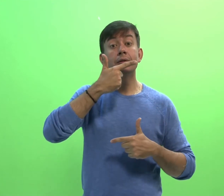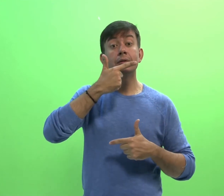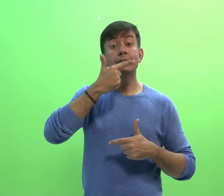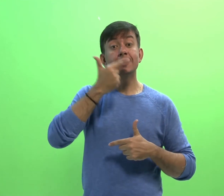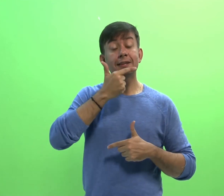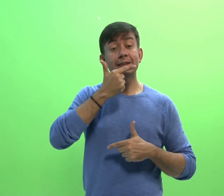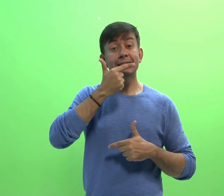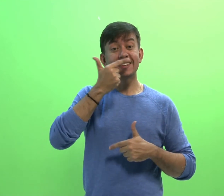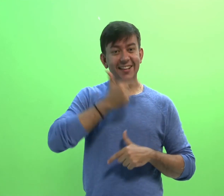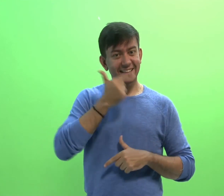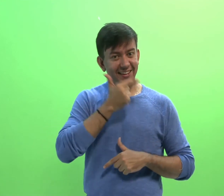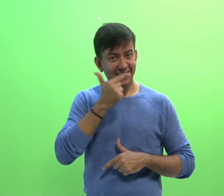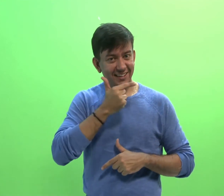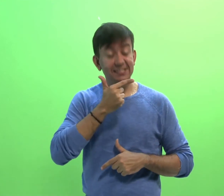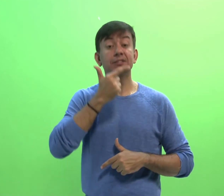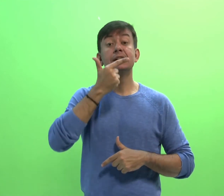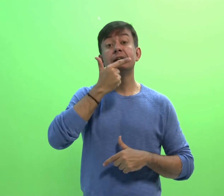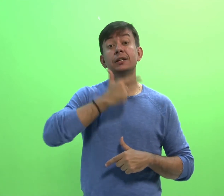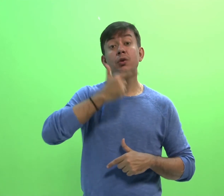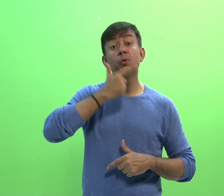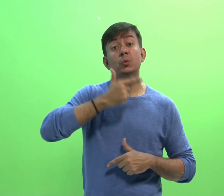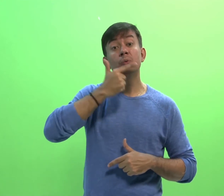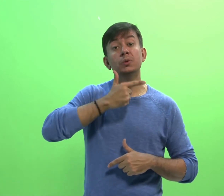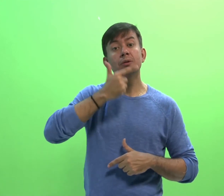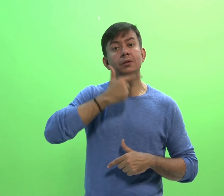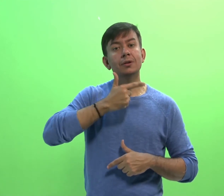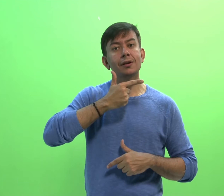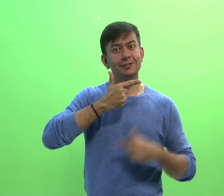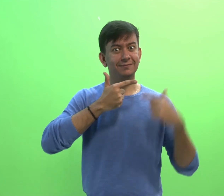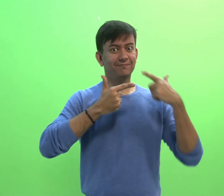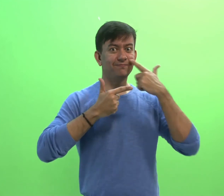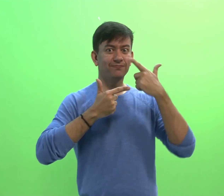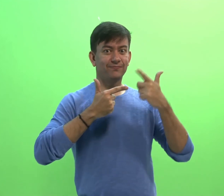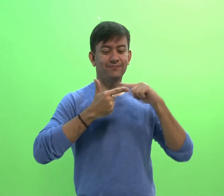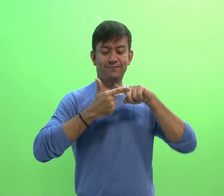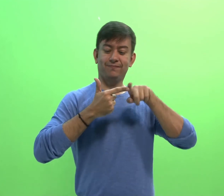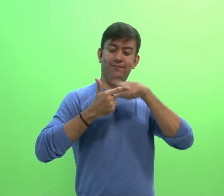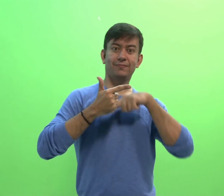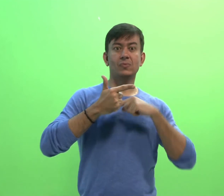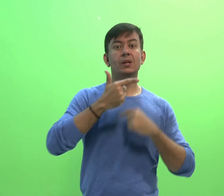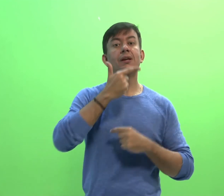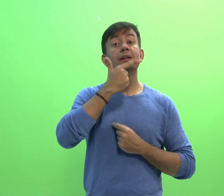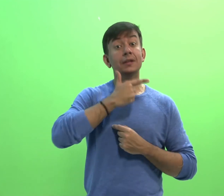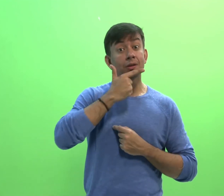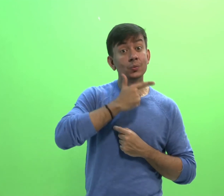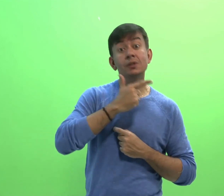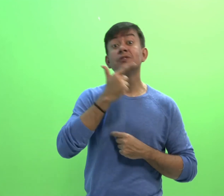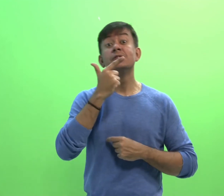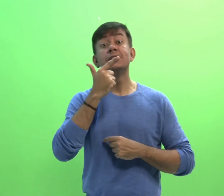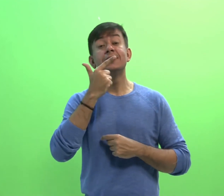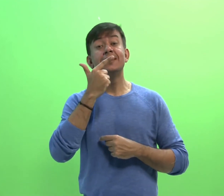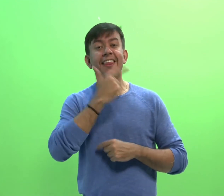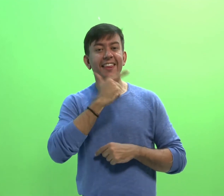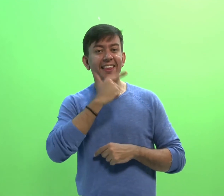queixo. Rir, queijo. Olha, queijo, sorrir.